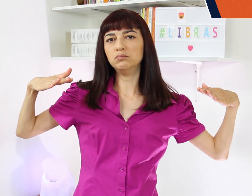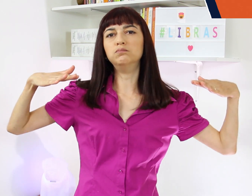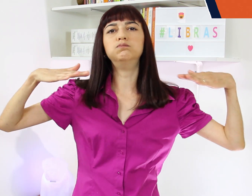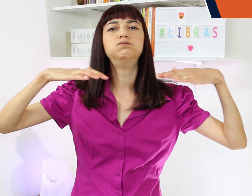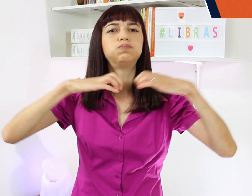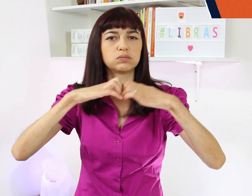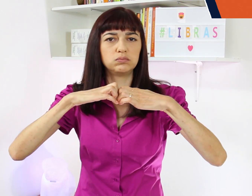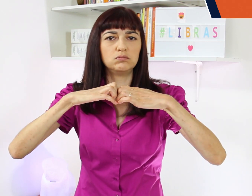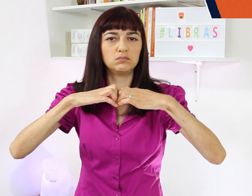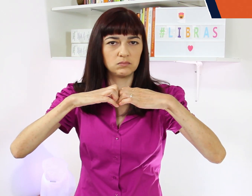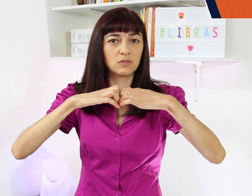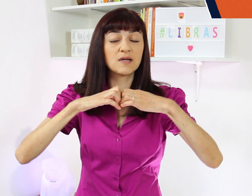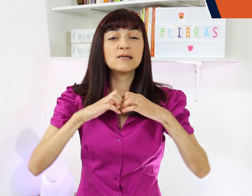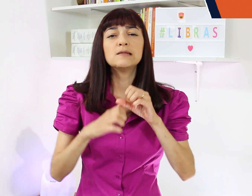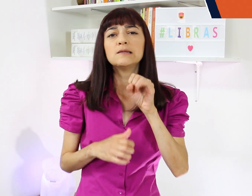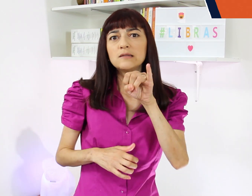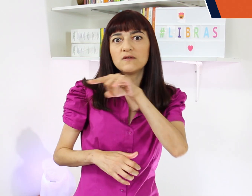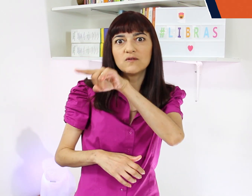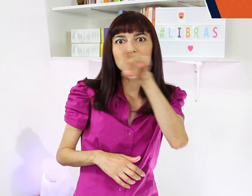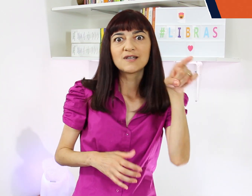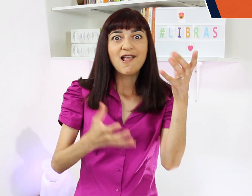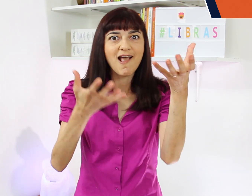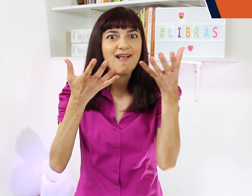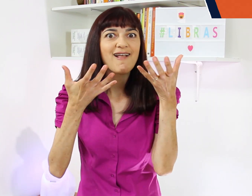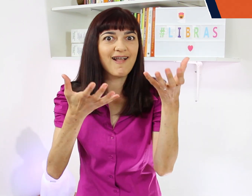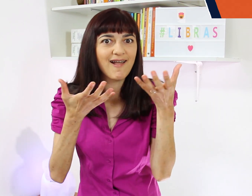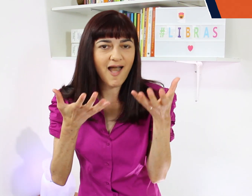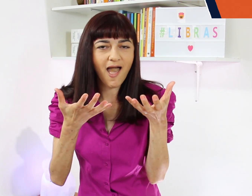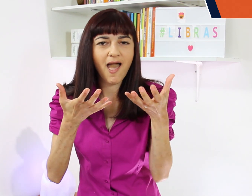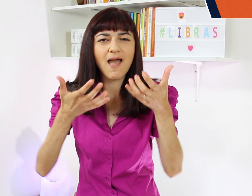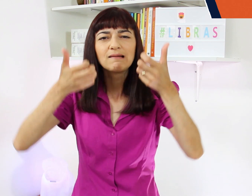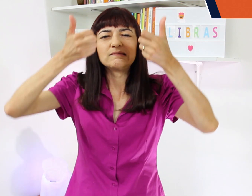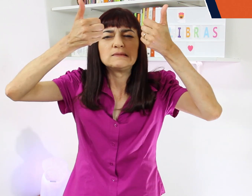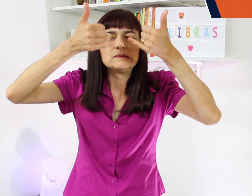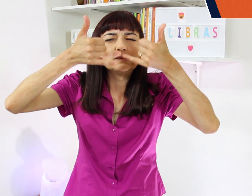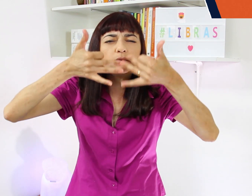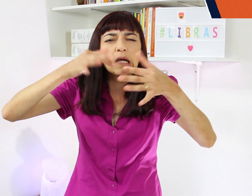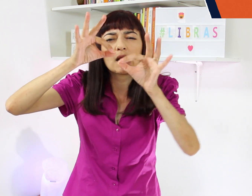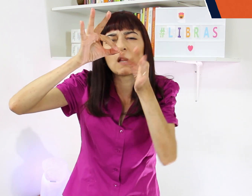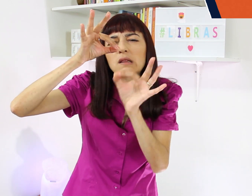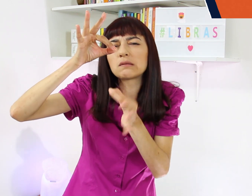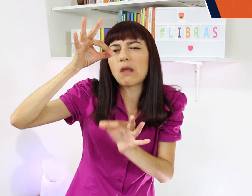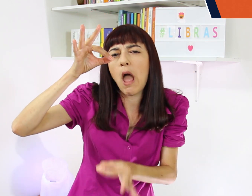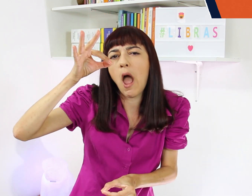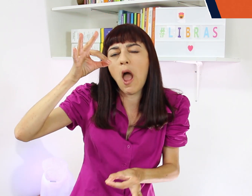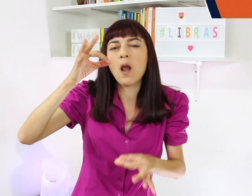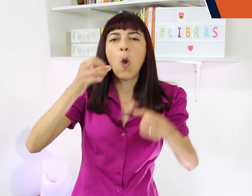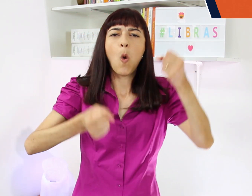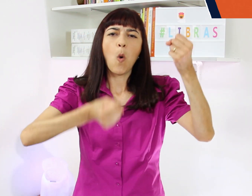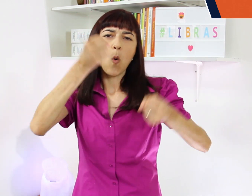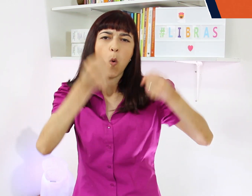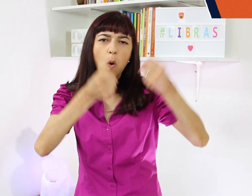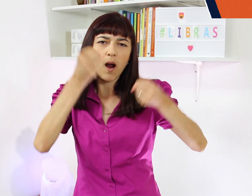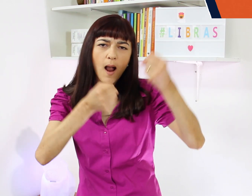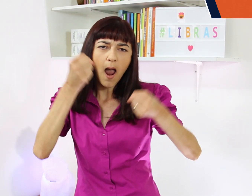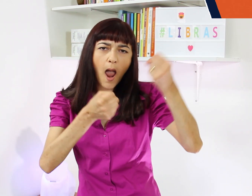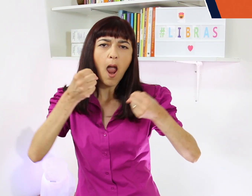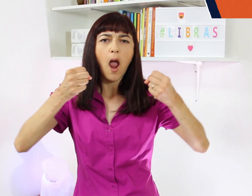acidente automotivo. Se vocês quiserem, na sua sinalização, detalhar, dizer que era um caminhão, que era um carro, vocês podem